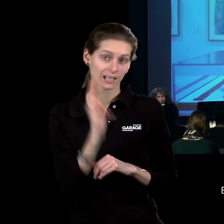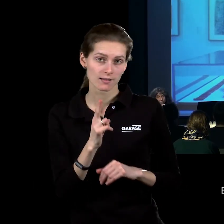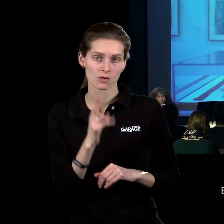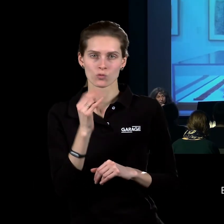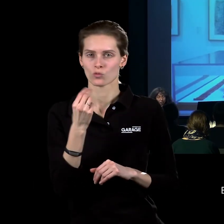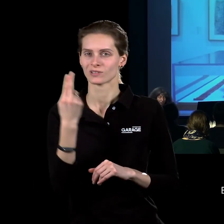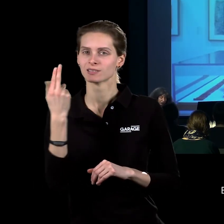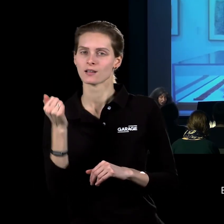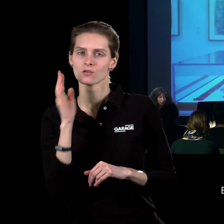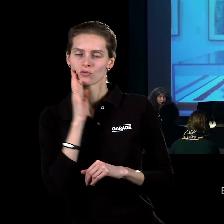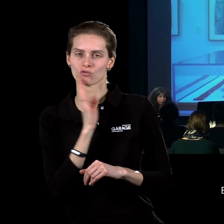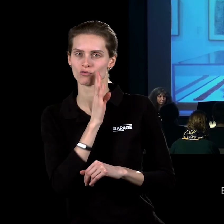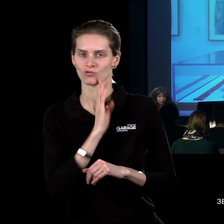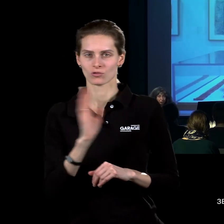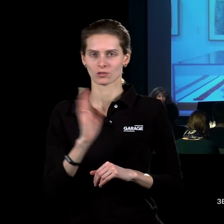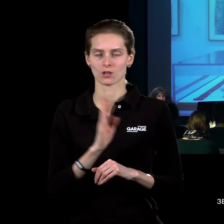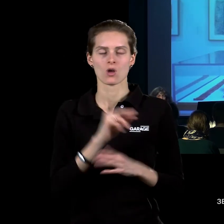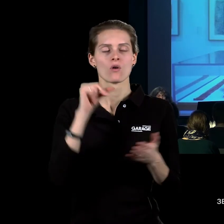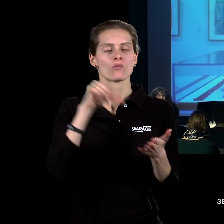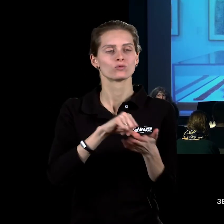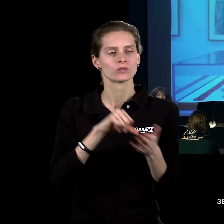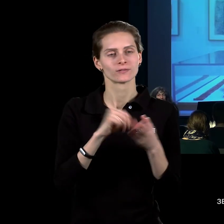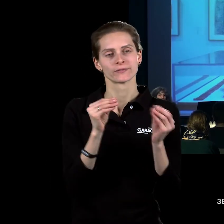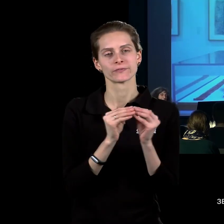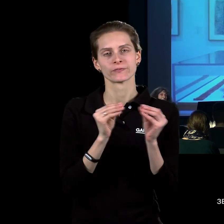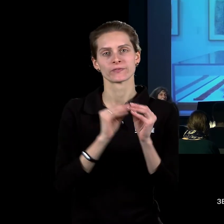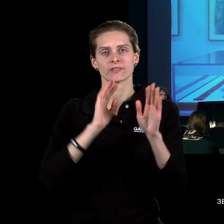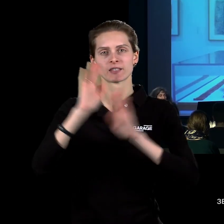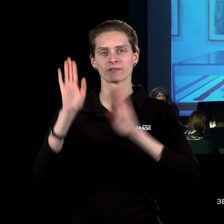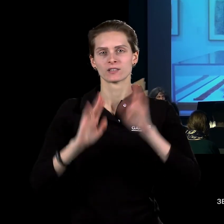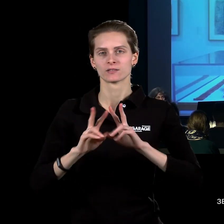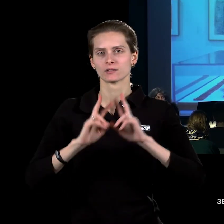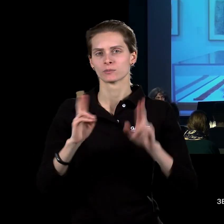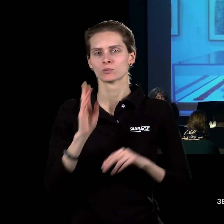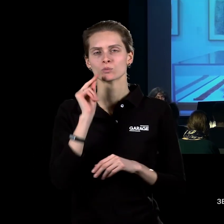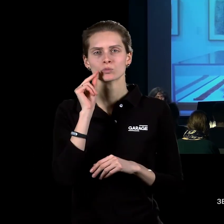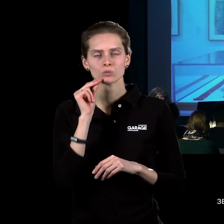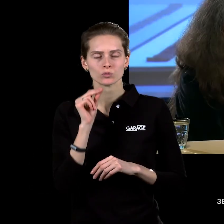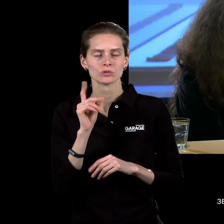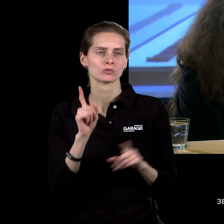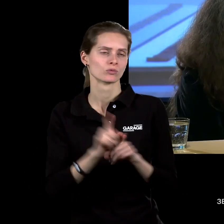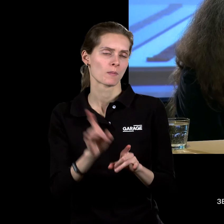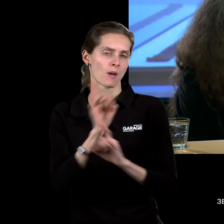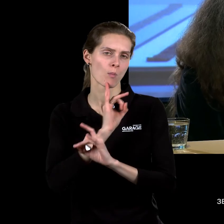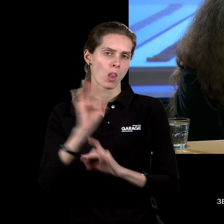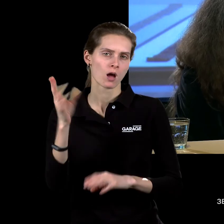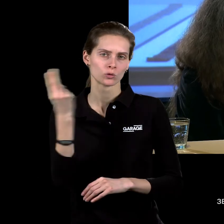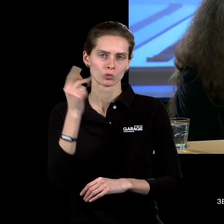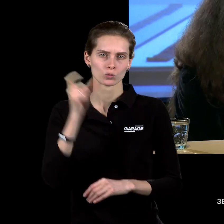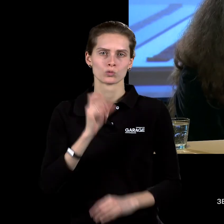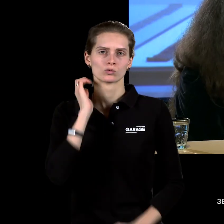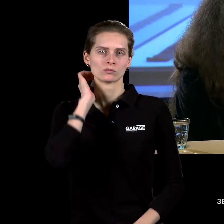важно участвовать в тех же выставках, в которых участвуют неизбежно более звездные